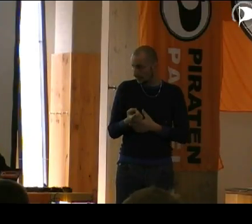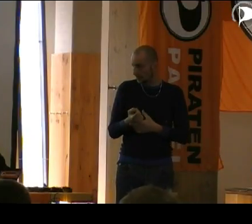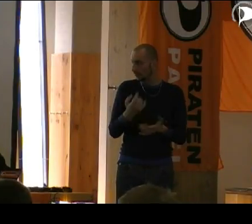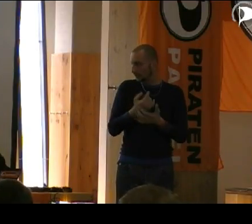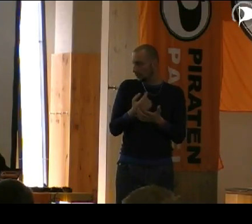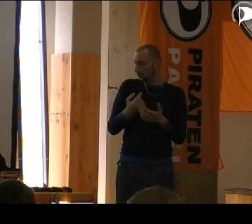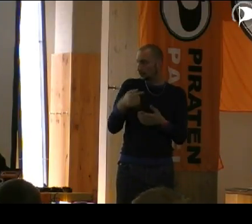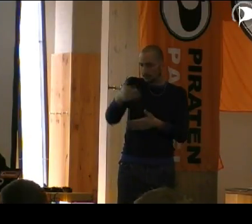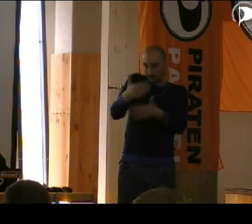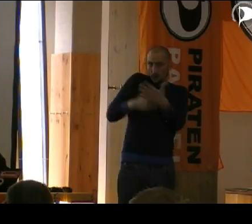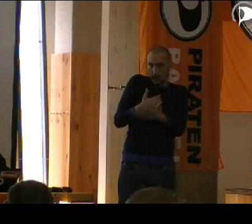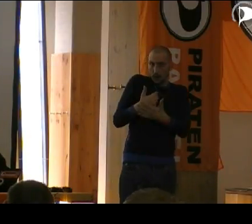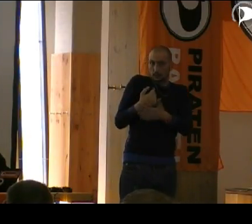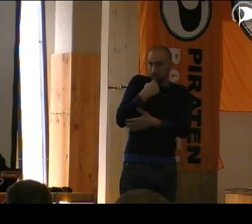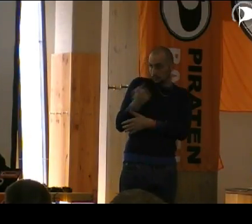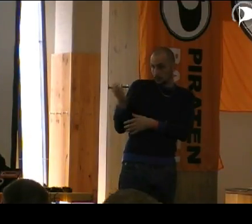du hast es